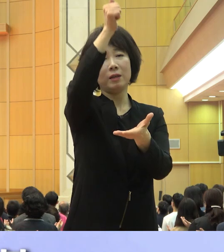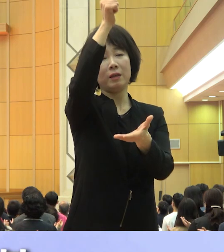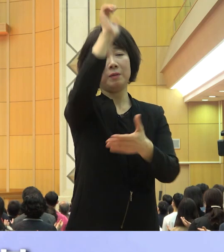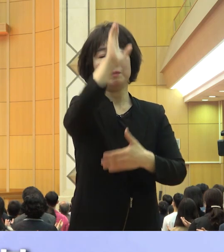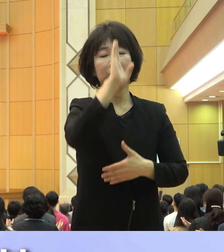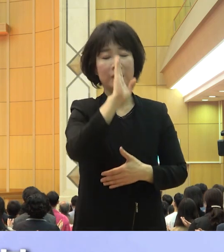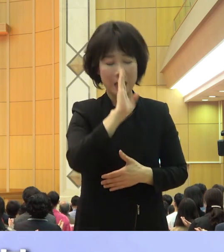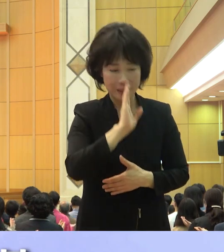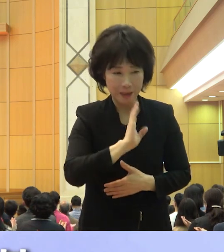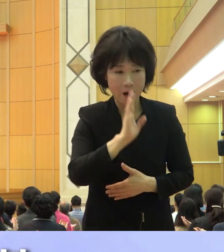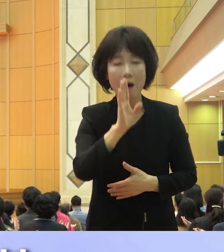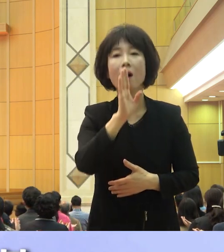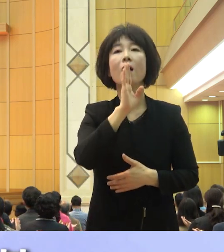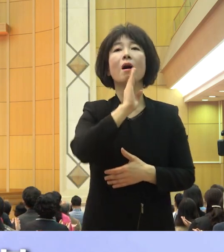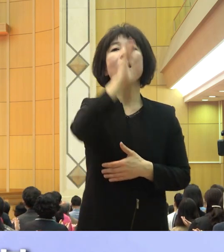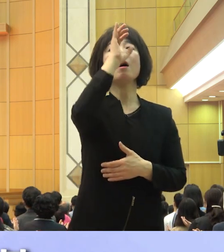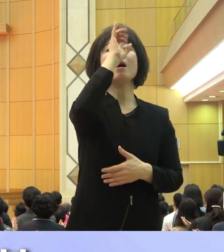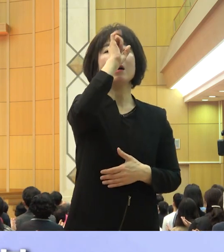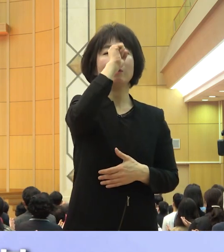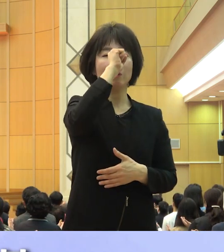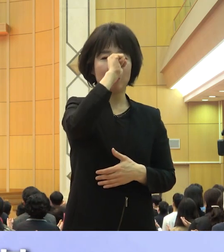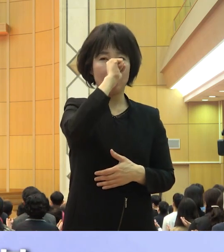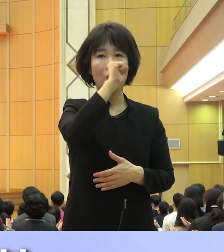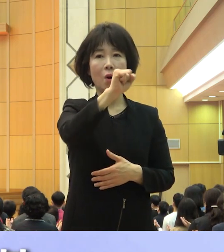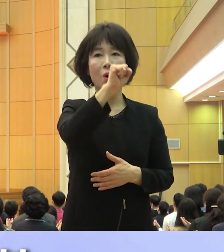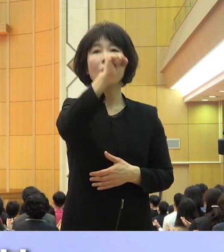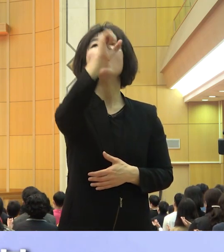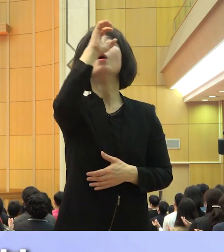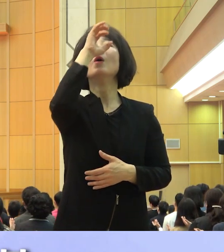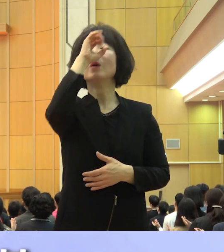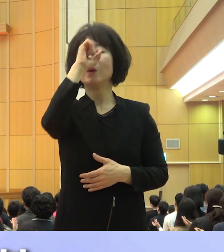하나님, 참